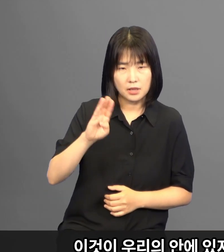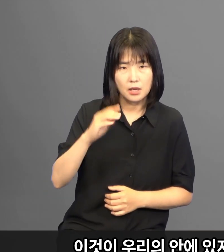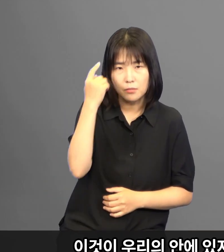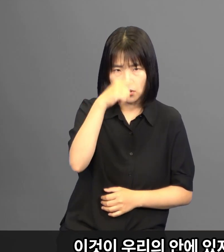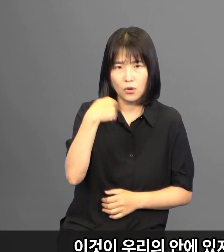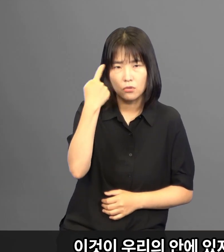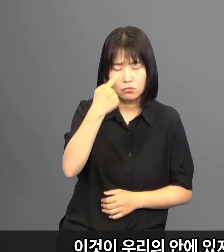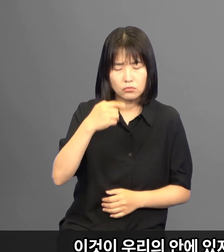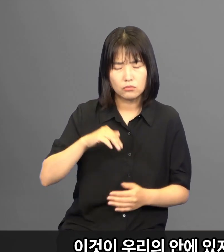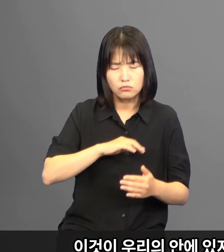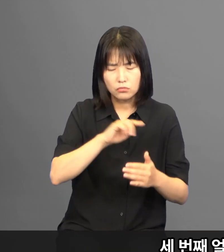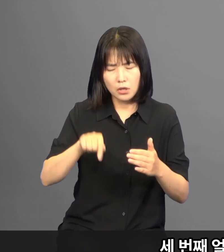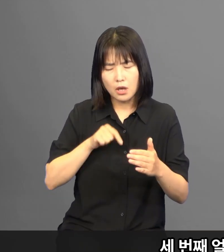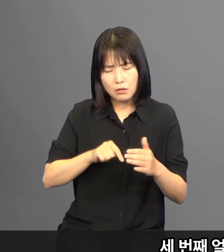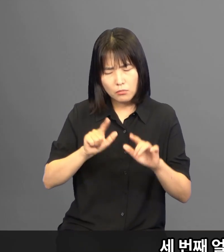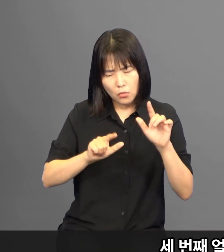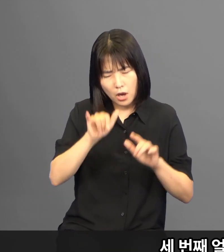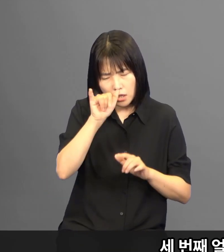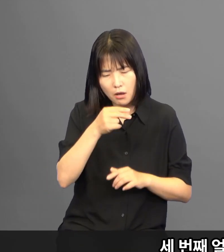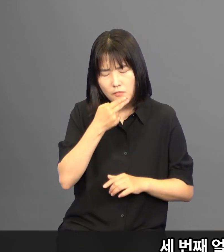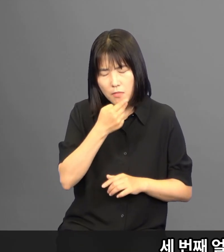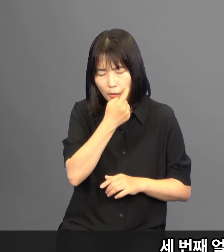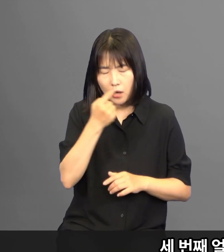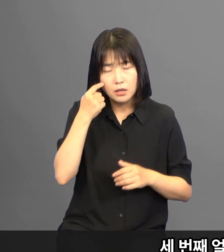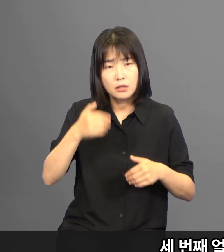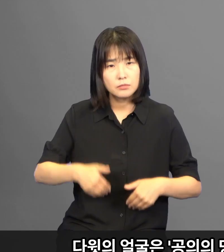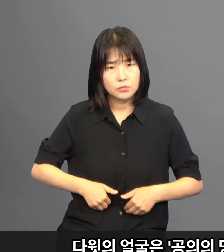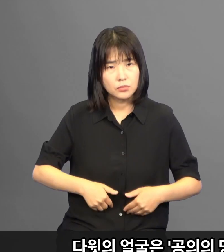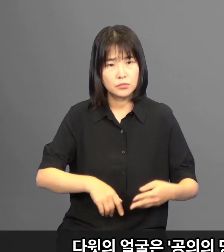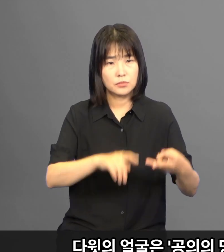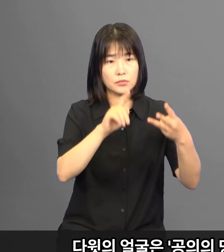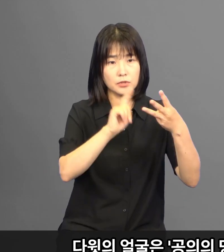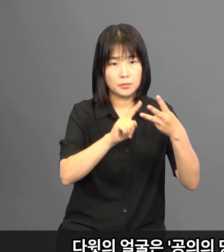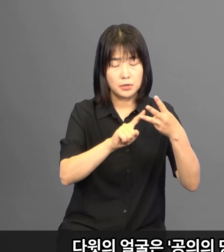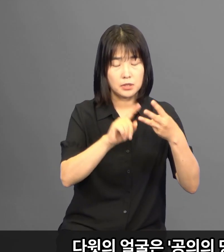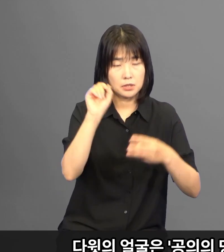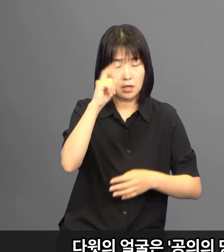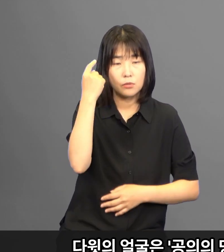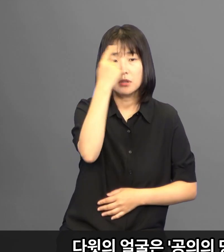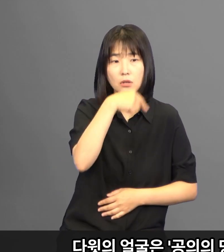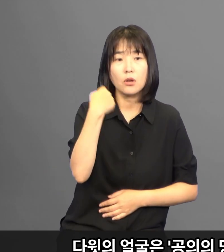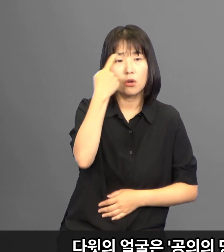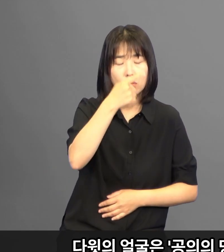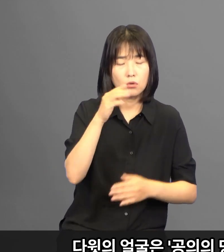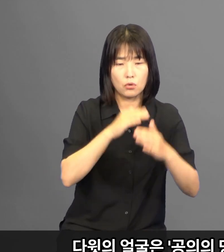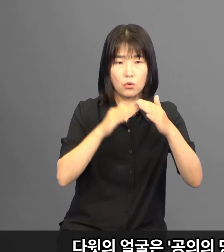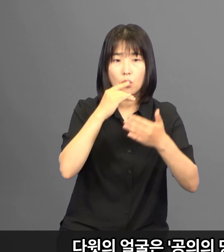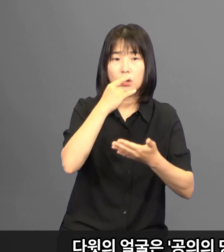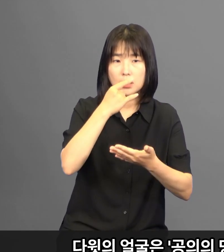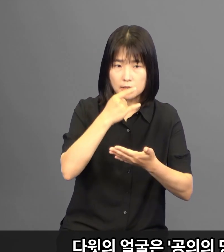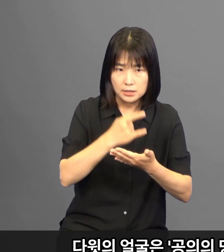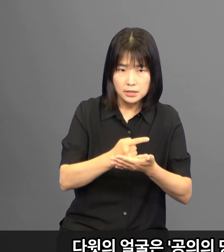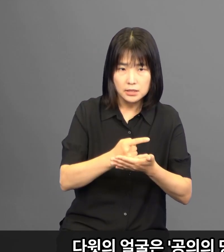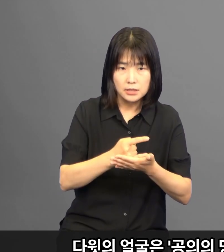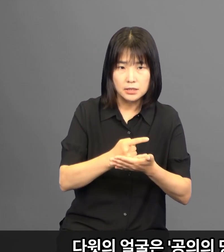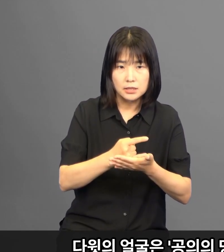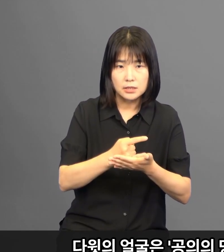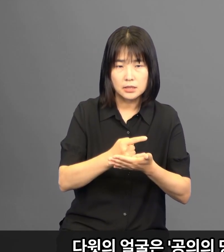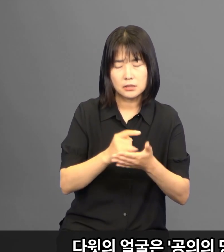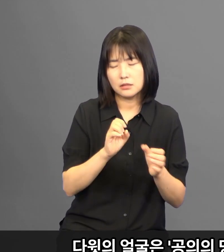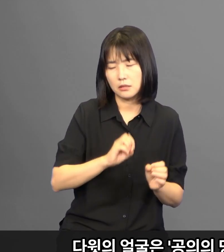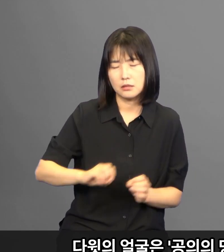안에 있지 않은지를 돌아봐야 됩니다. 세 번째 얼굴은 다윗인데요, 다윗의 얼굴은 공의의 망치를